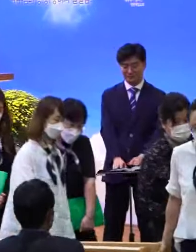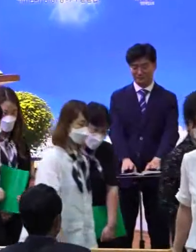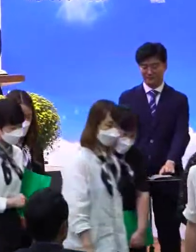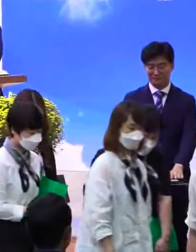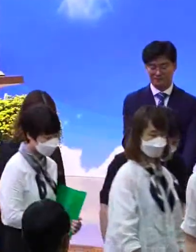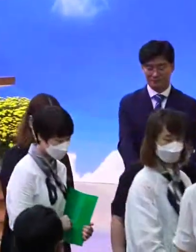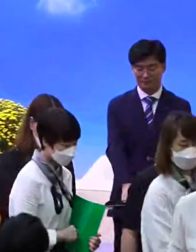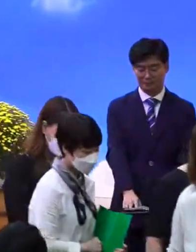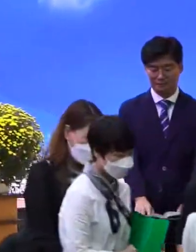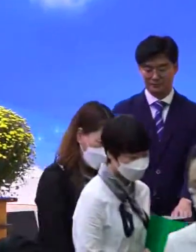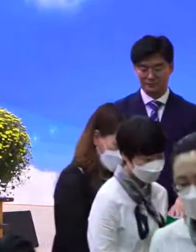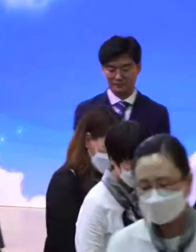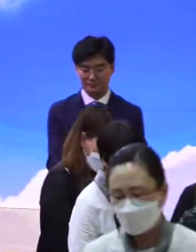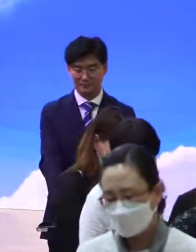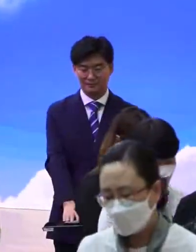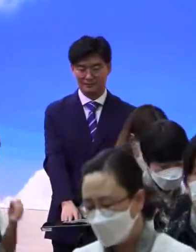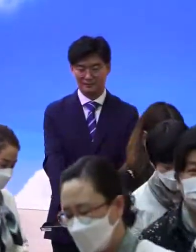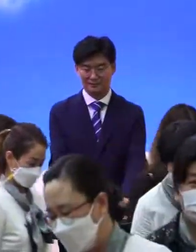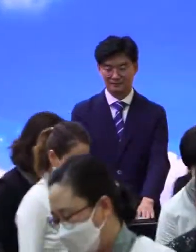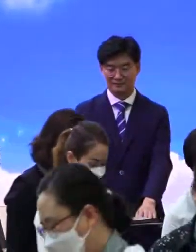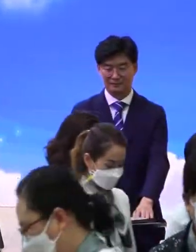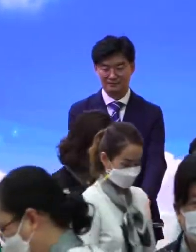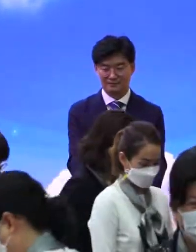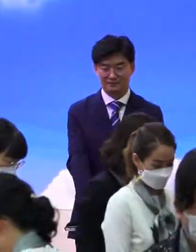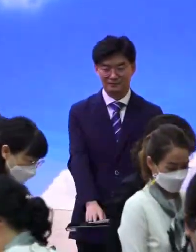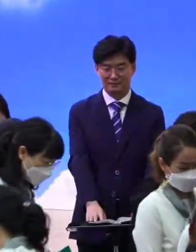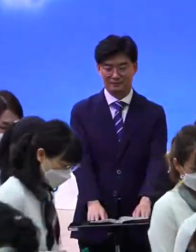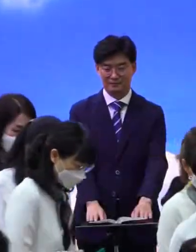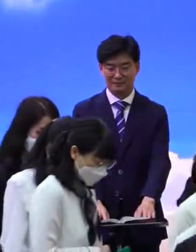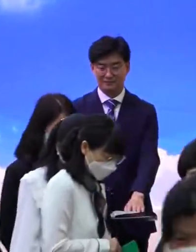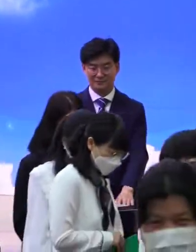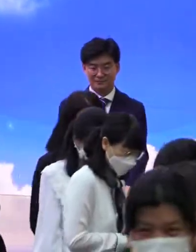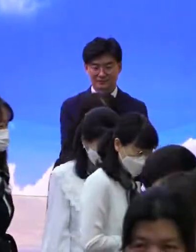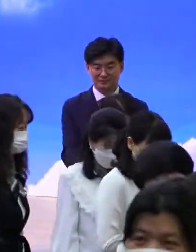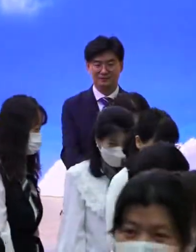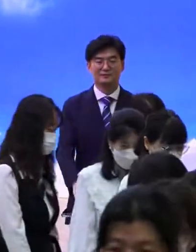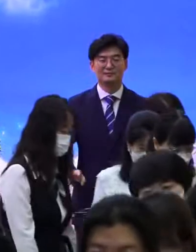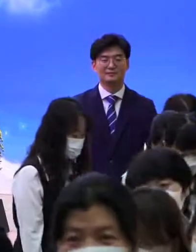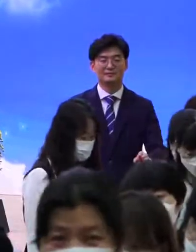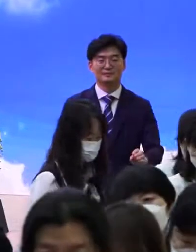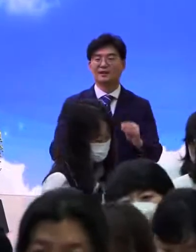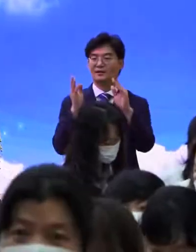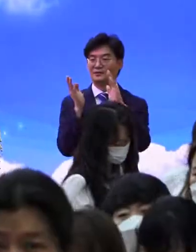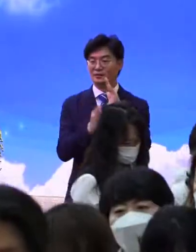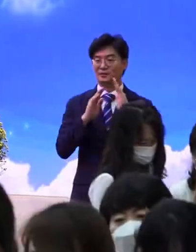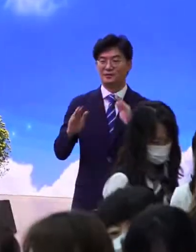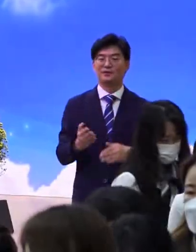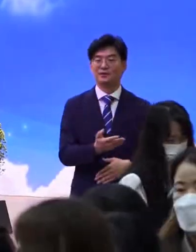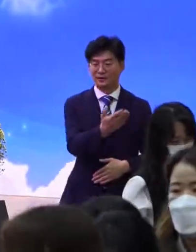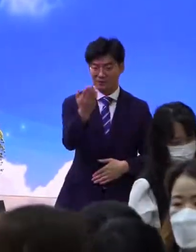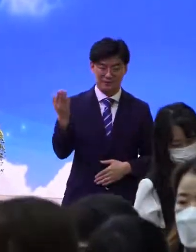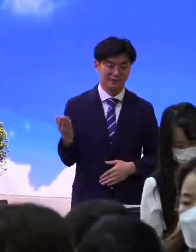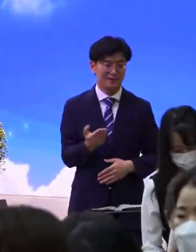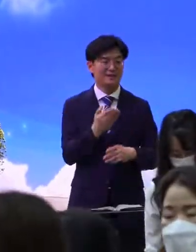찬양의 내용처럼 우리 6.25 전에도 우리 교회 모든 성도님들도 삶에서 주님의 사랑을